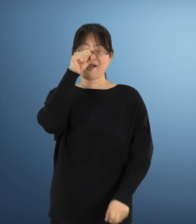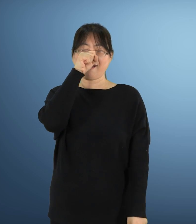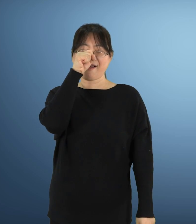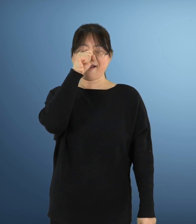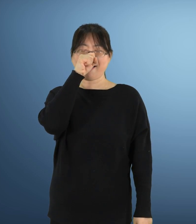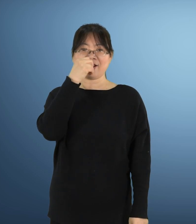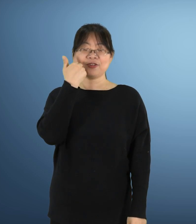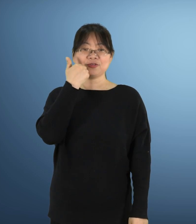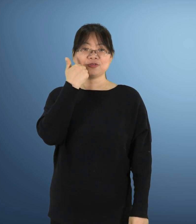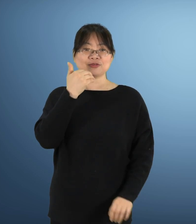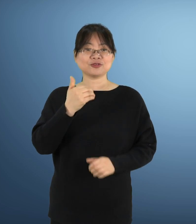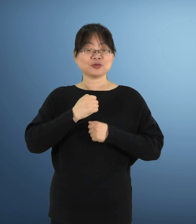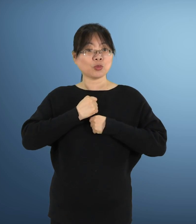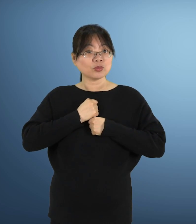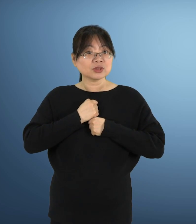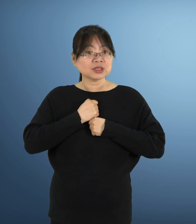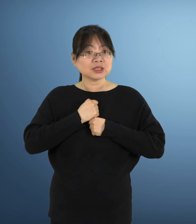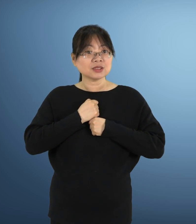누구를 상가라?